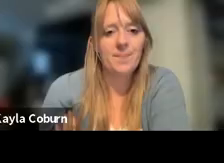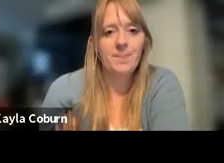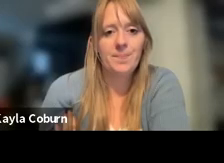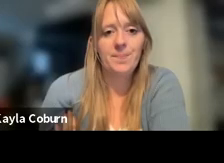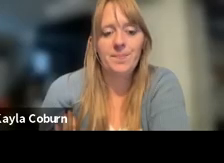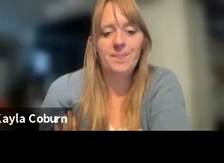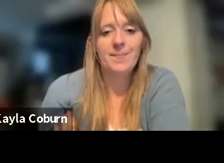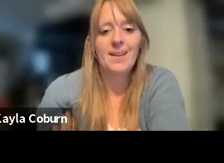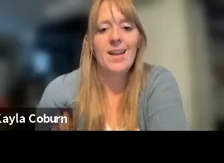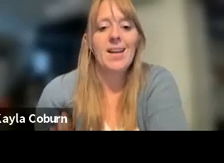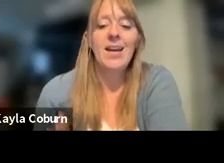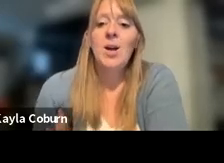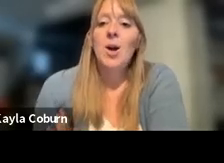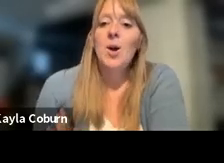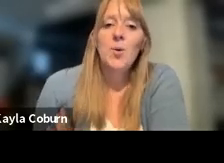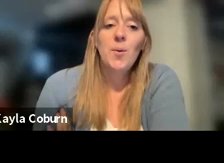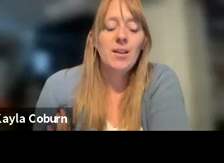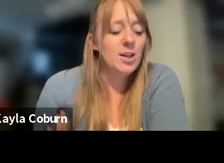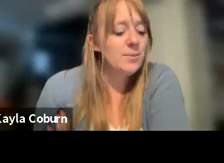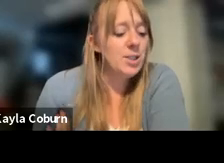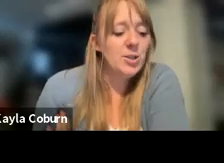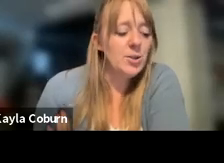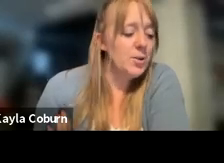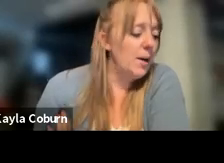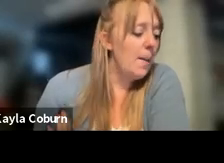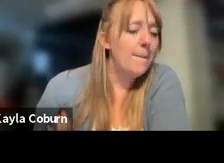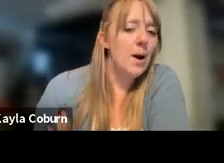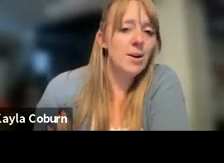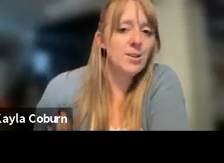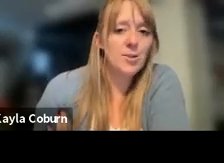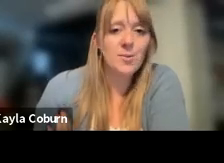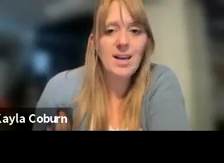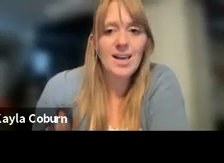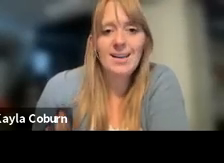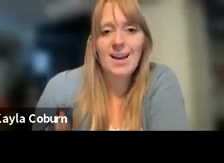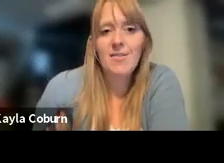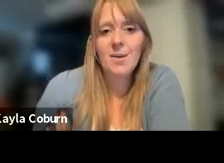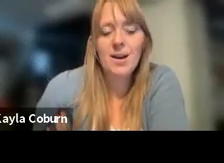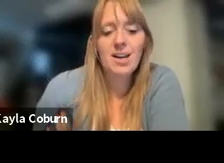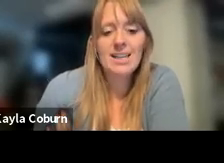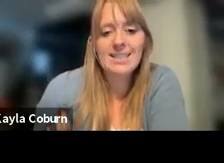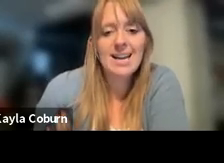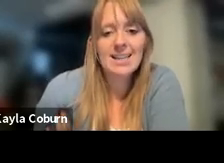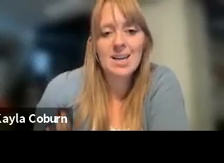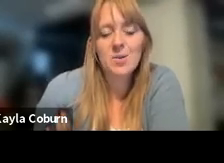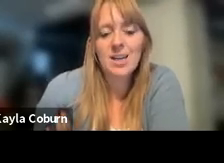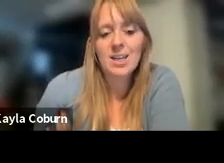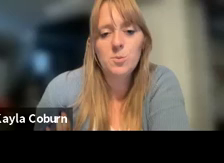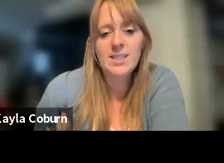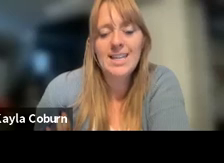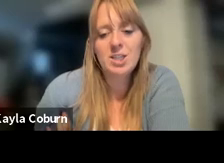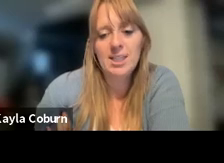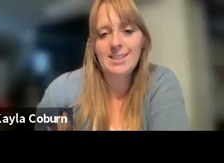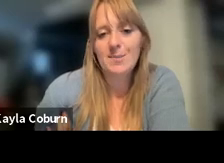Okay. Empecemos. Welcome to part 3 of our American Sign